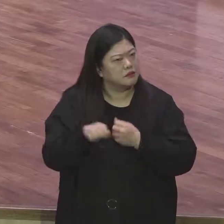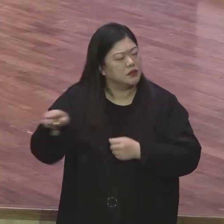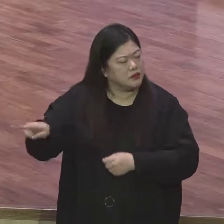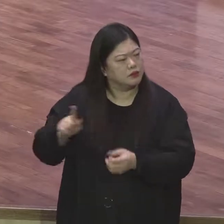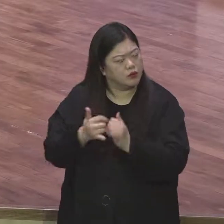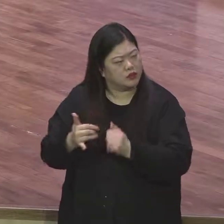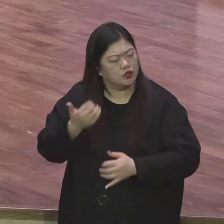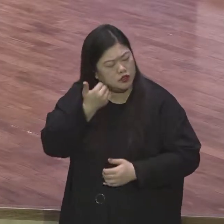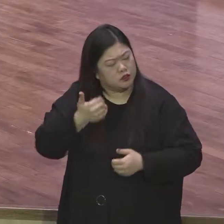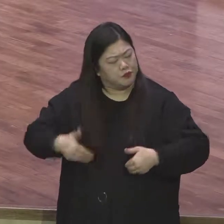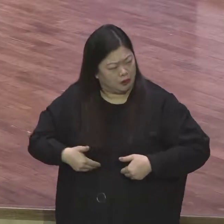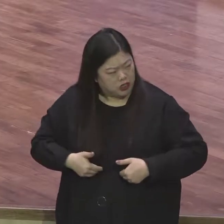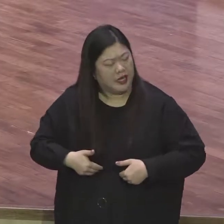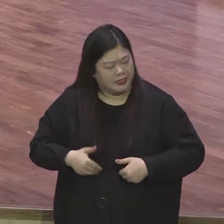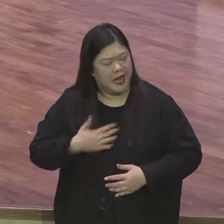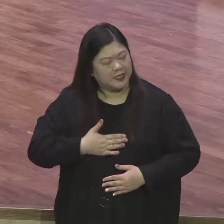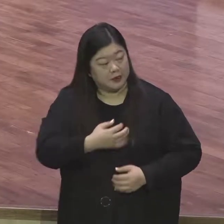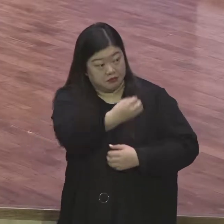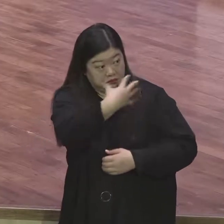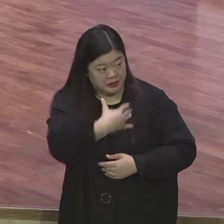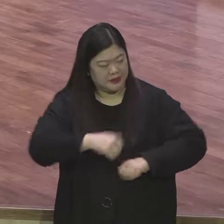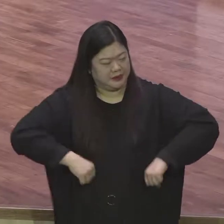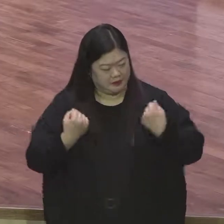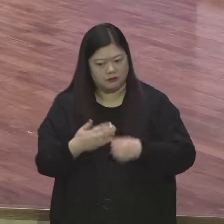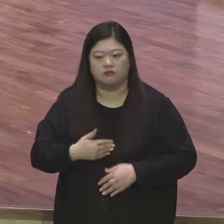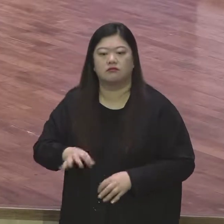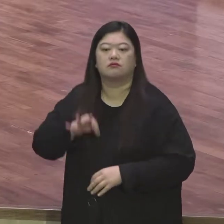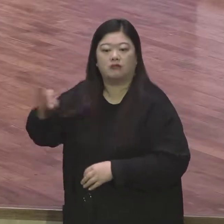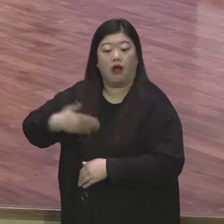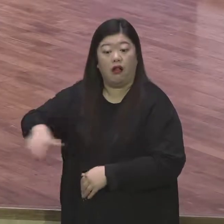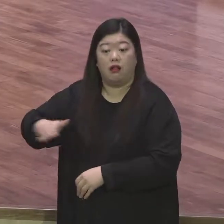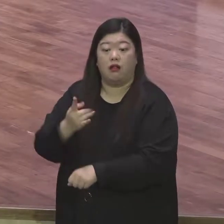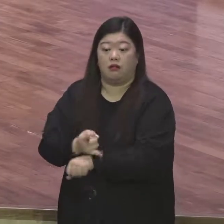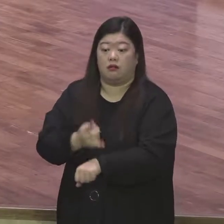디모데는 바울의 1차 전도 여행 때 바울을 만났어요.